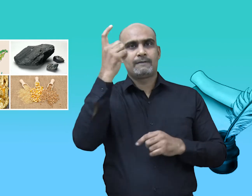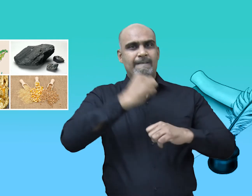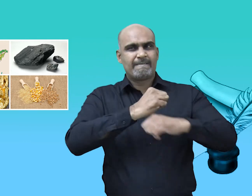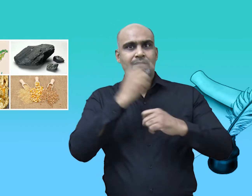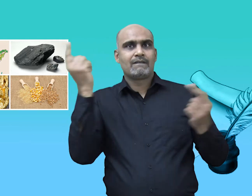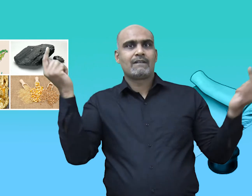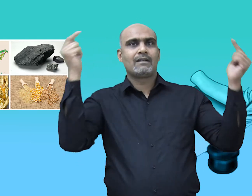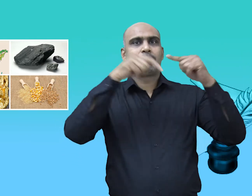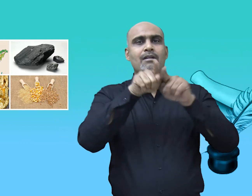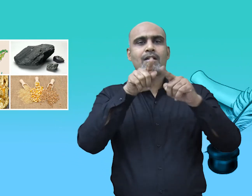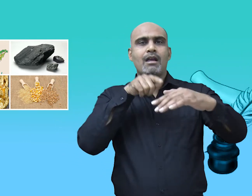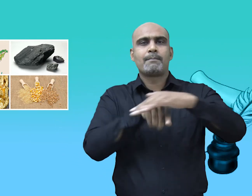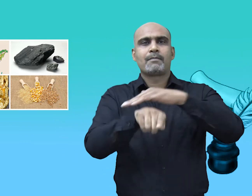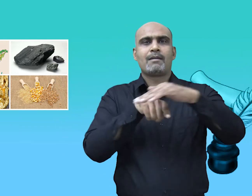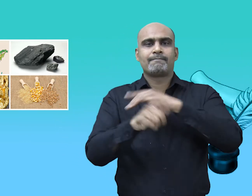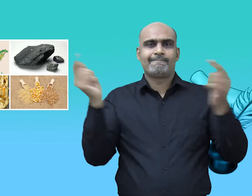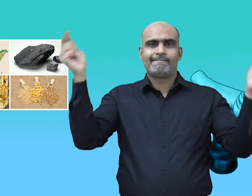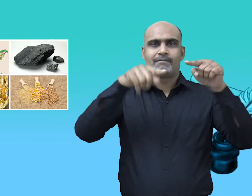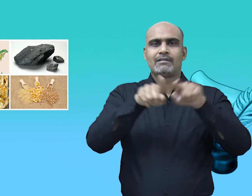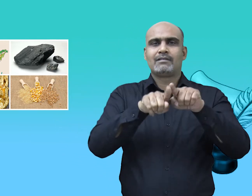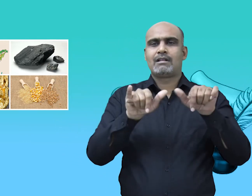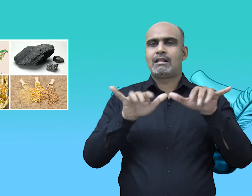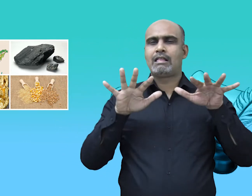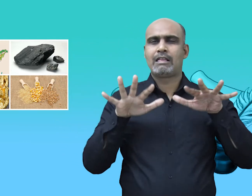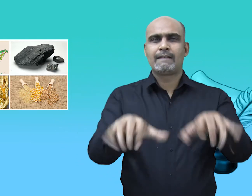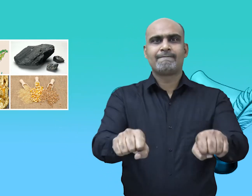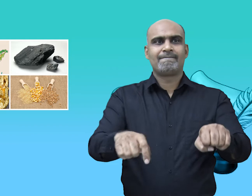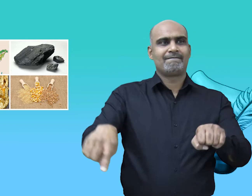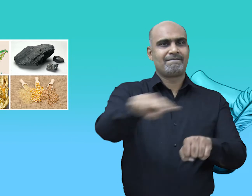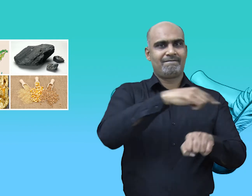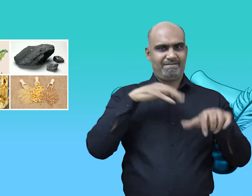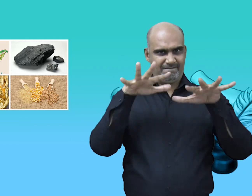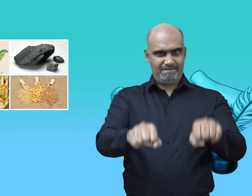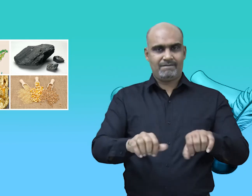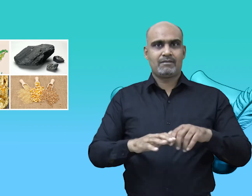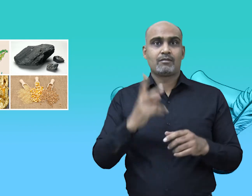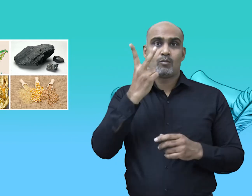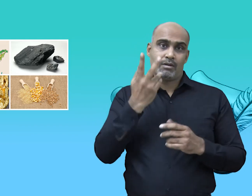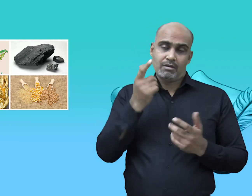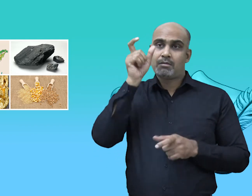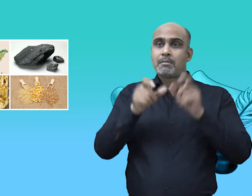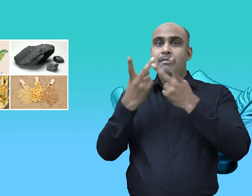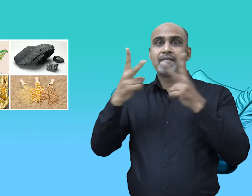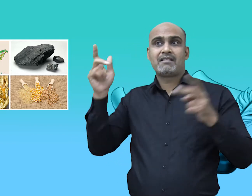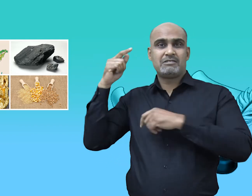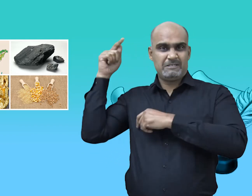था, इसीलिए विभिन्न देश के लोग आकर हमारे देश पर आक्रमण किया करते थे। कुछ आक्रमणकारियों